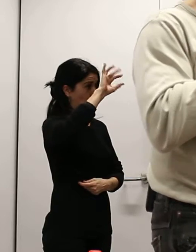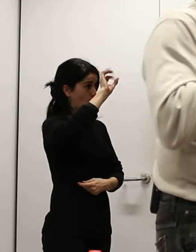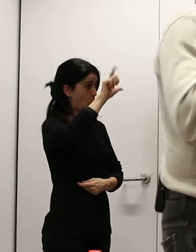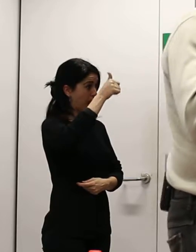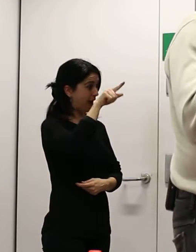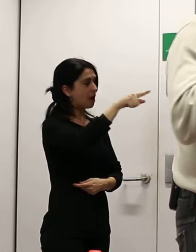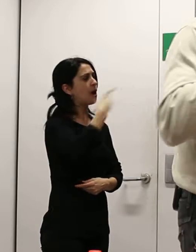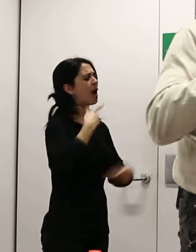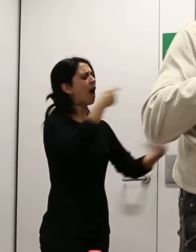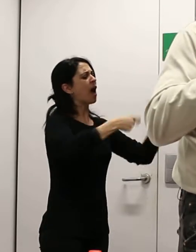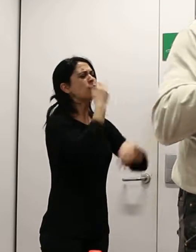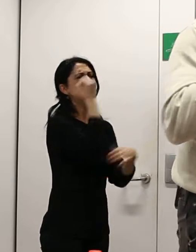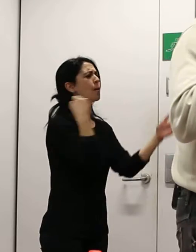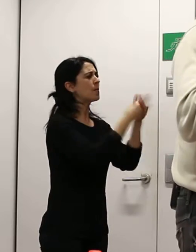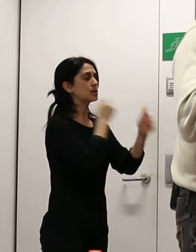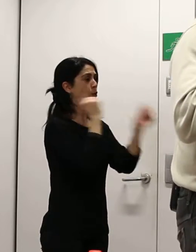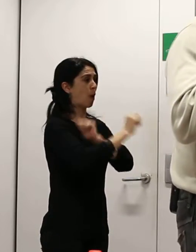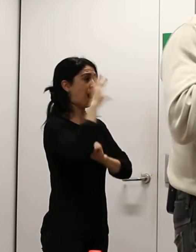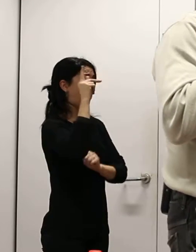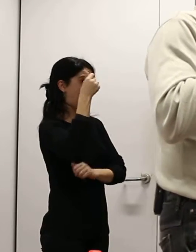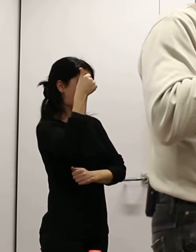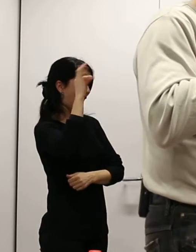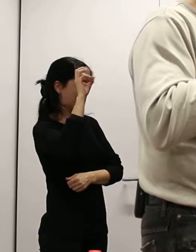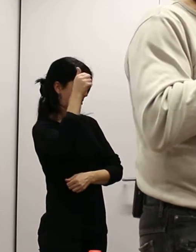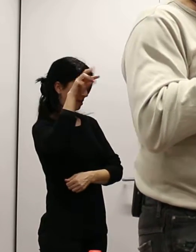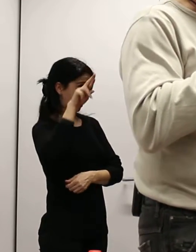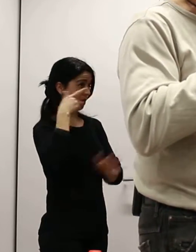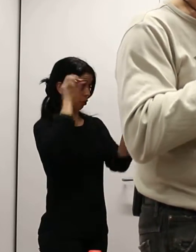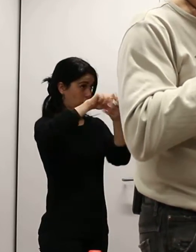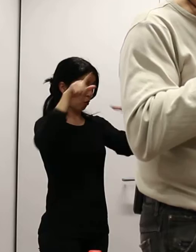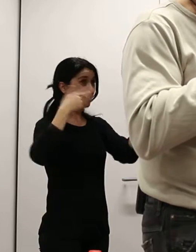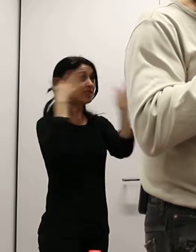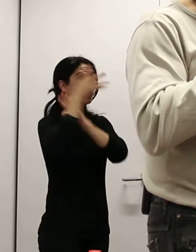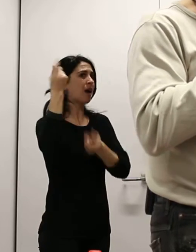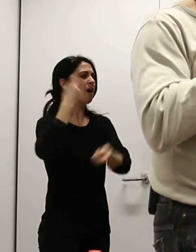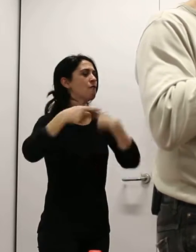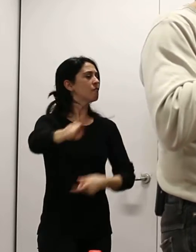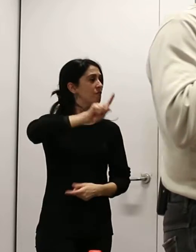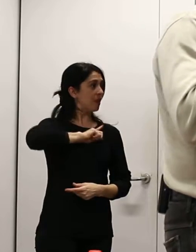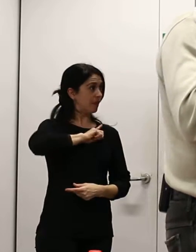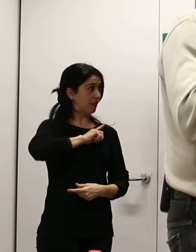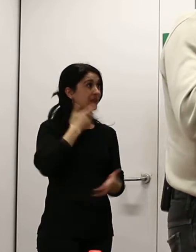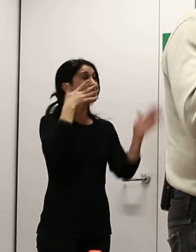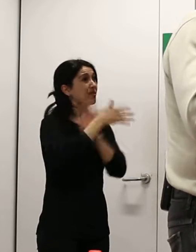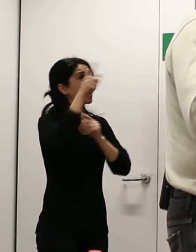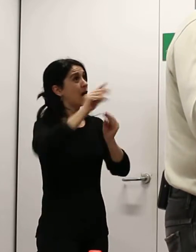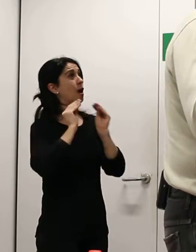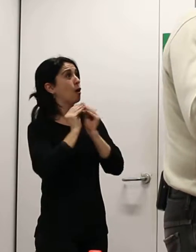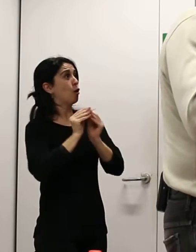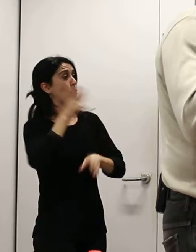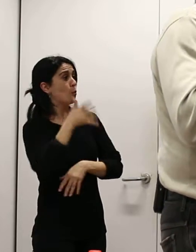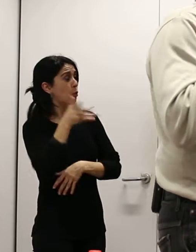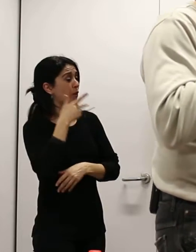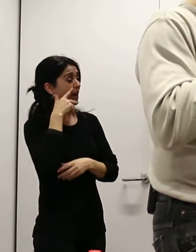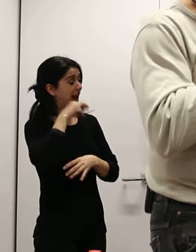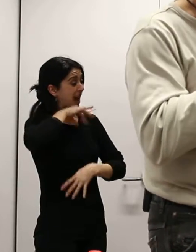vende el gas también, con el cual estas centrales alimentan los ciclos combinados, que son los que nos producen la electricidad. Ciclos combinados